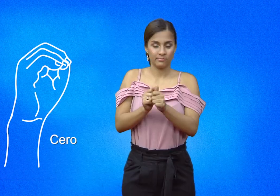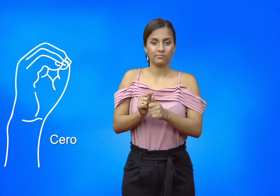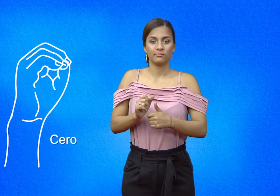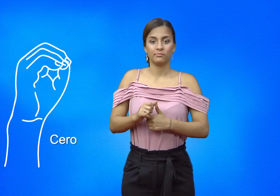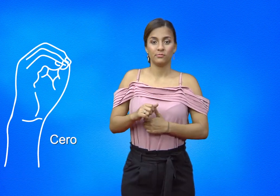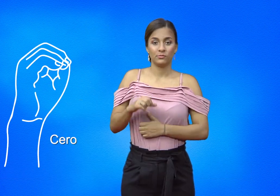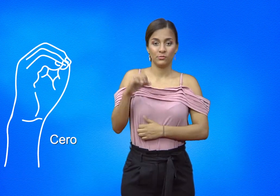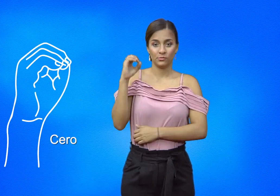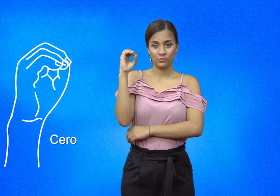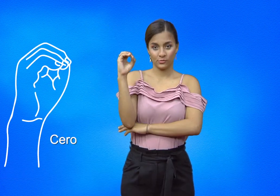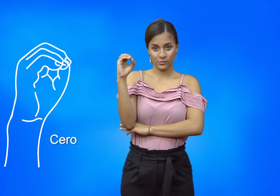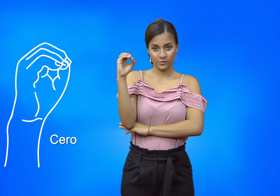0